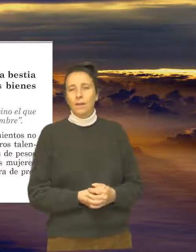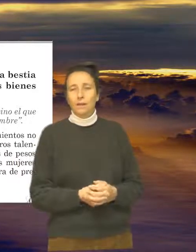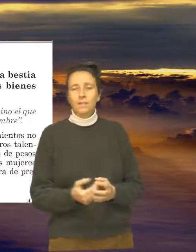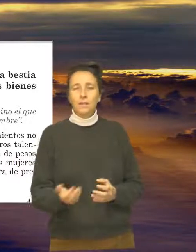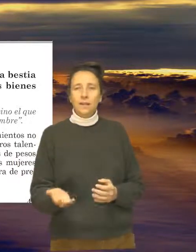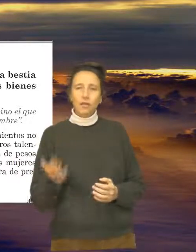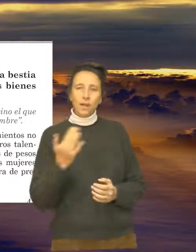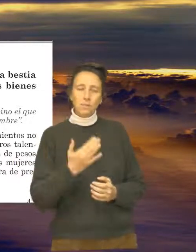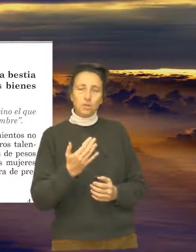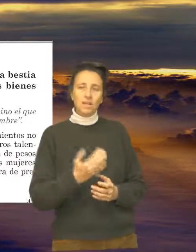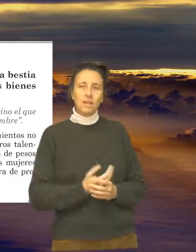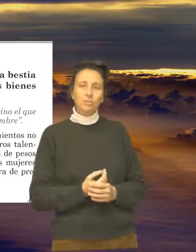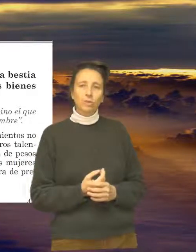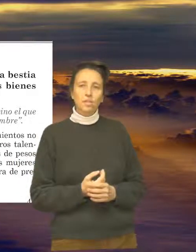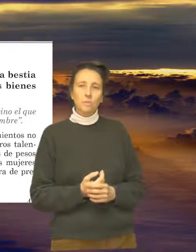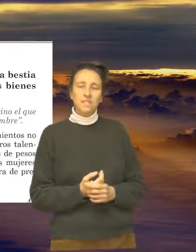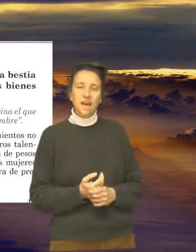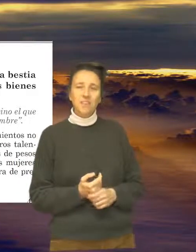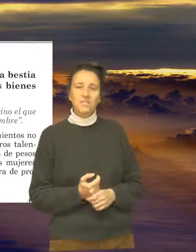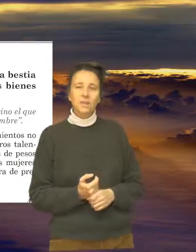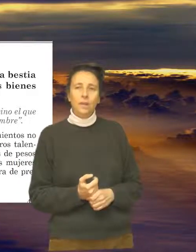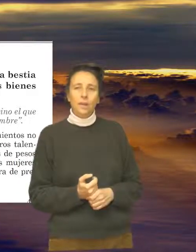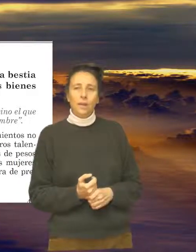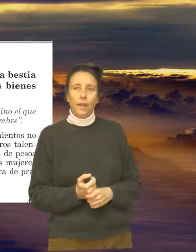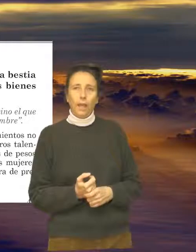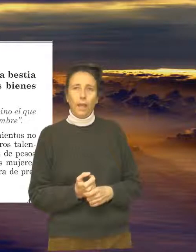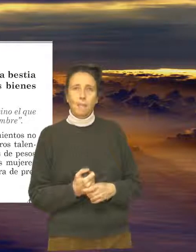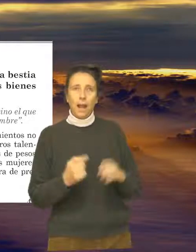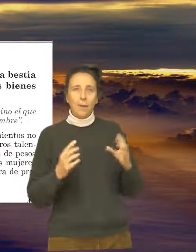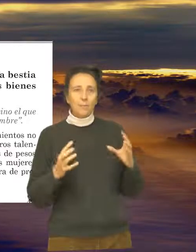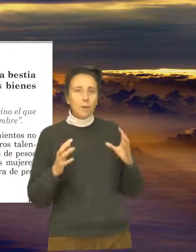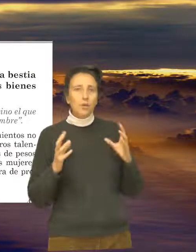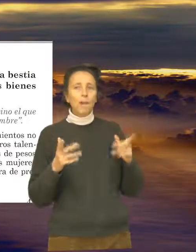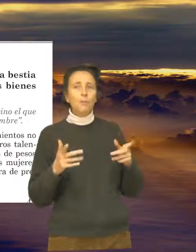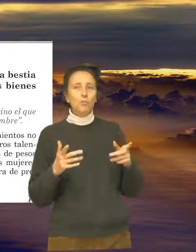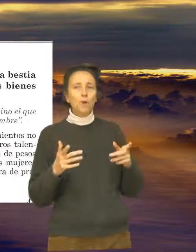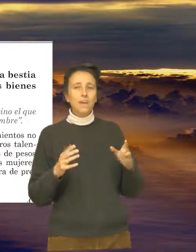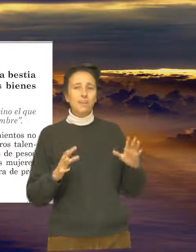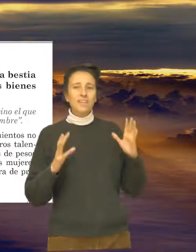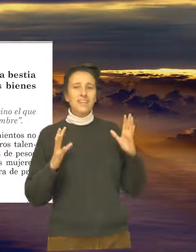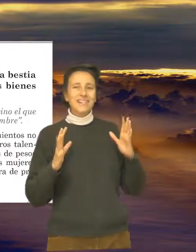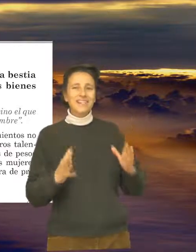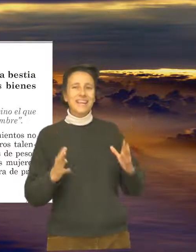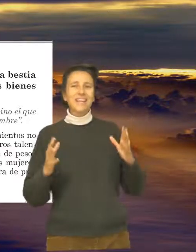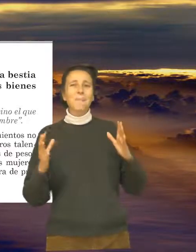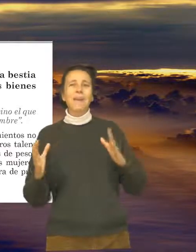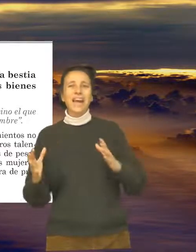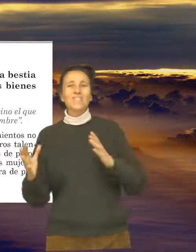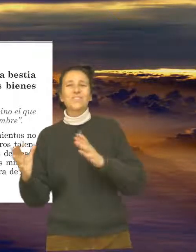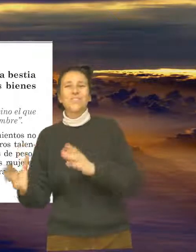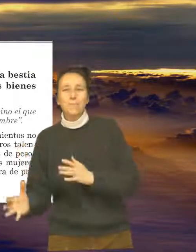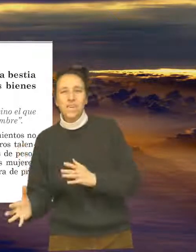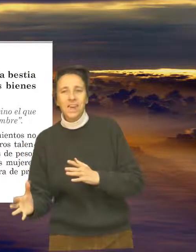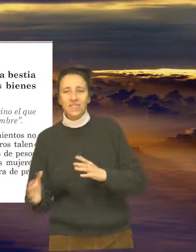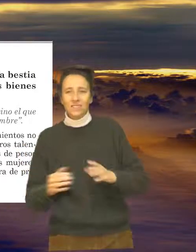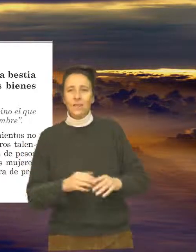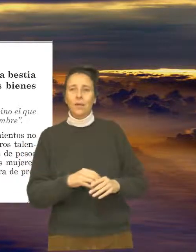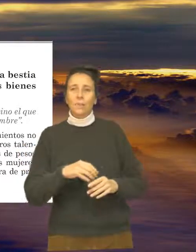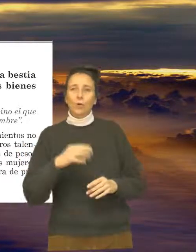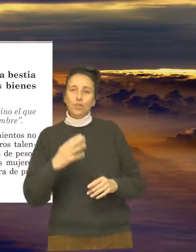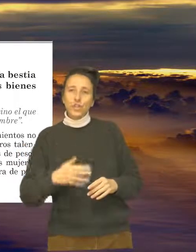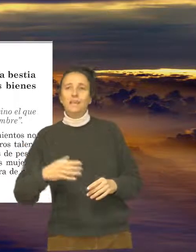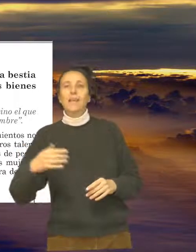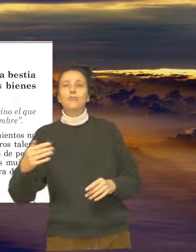blasfemia. Y si recordamos las lecciones pasadas, hagamos memoria por un momento de esas siete